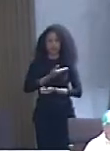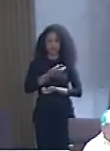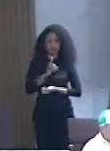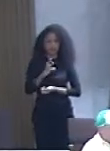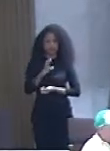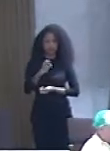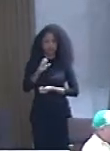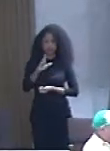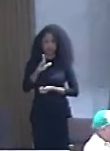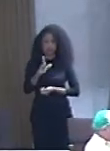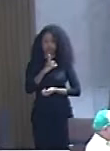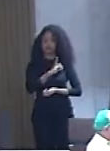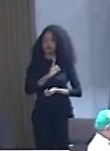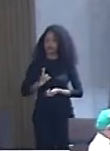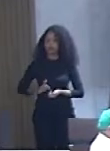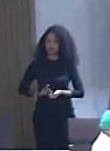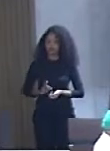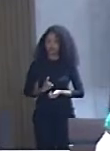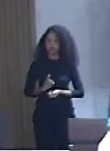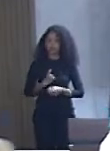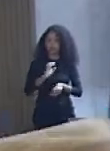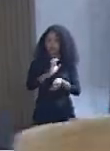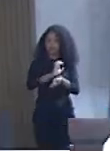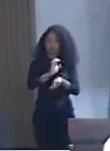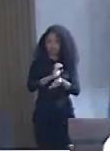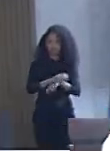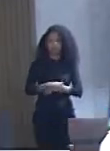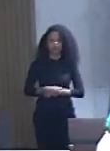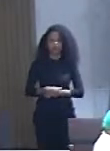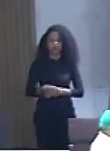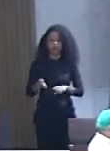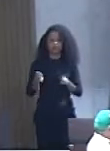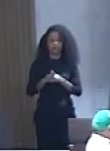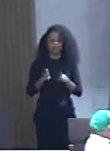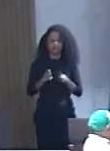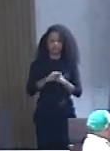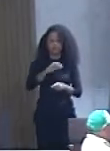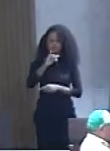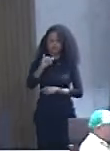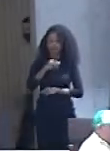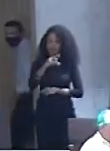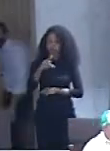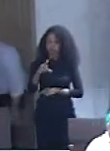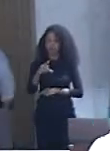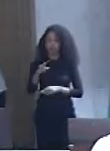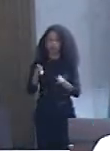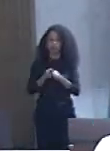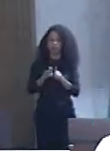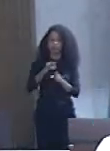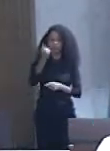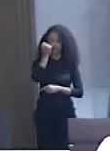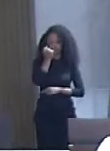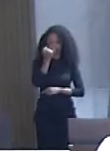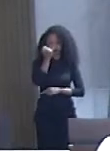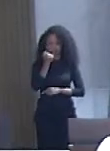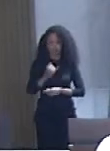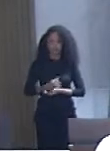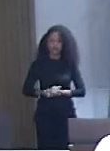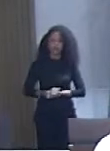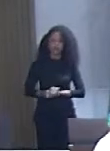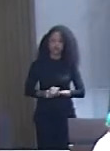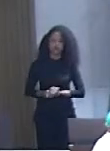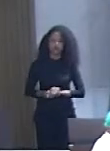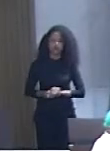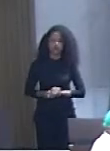Doriel, nosso deputado estadual, juntamente com ele, João Paulo, Isaltino, né, que